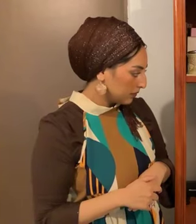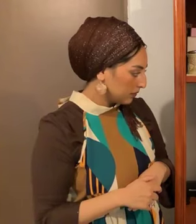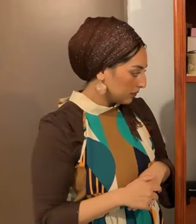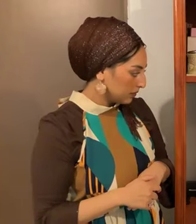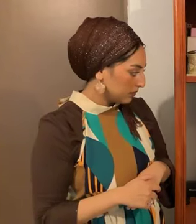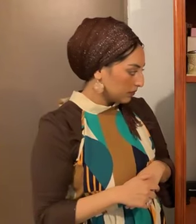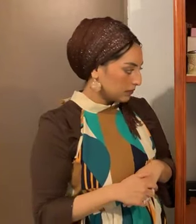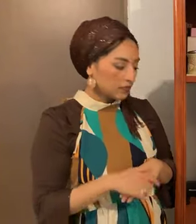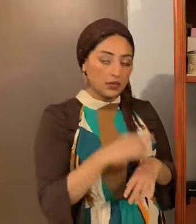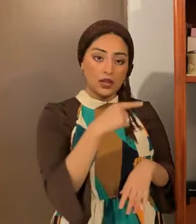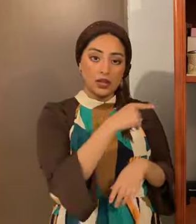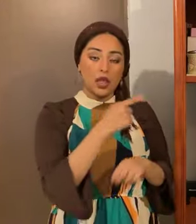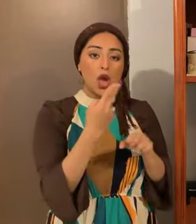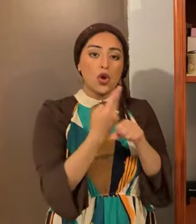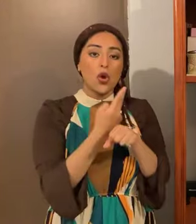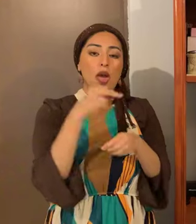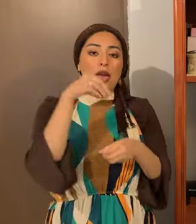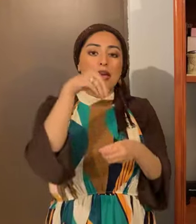Re,